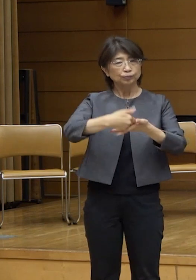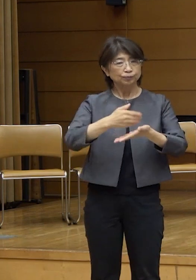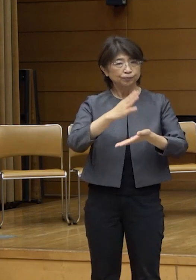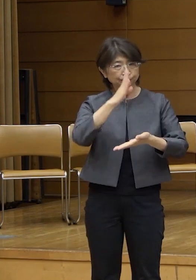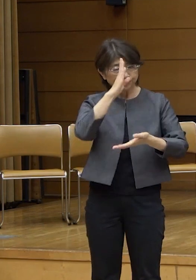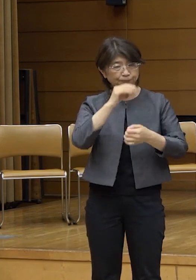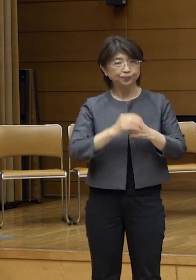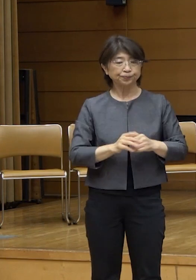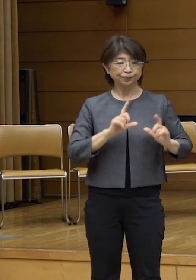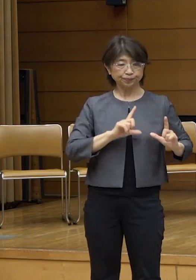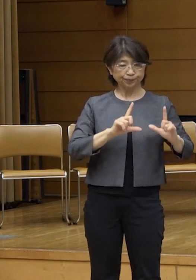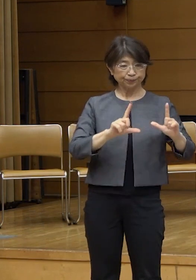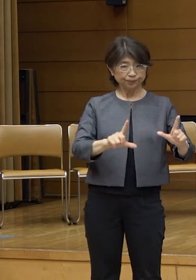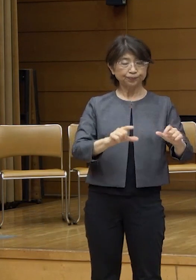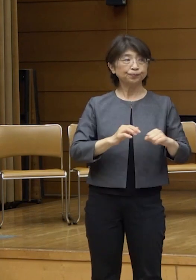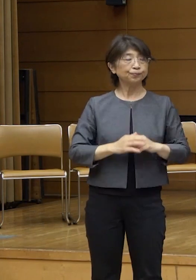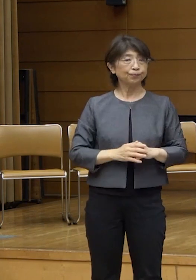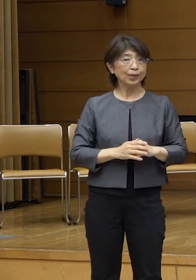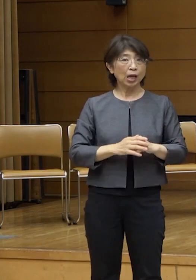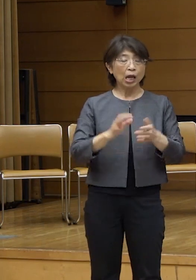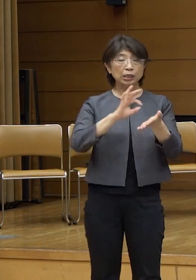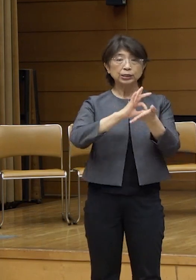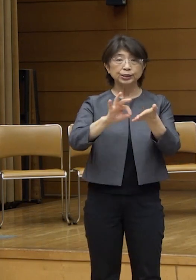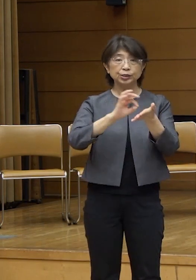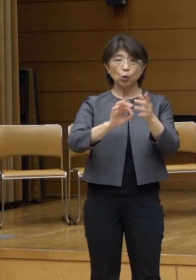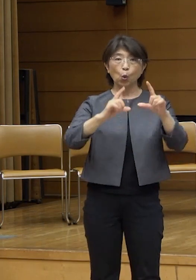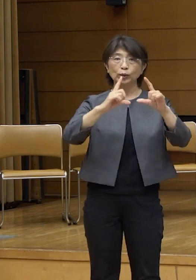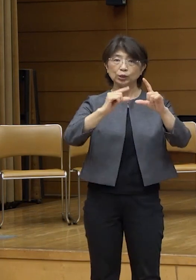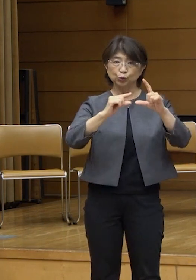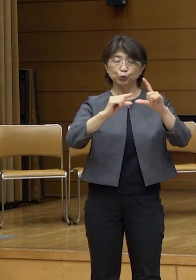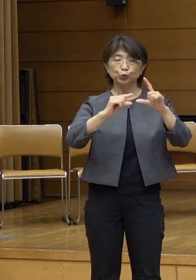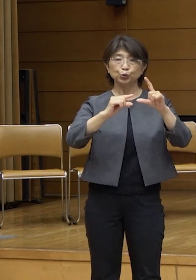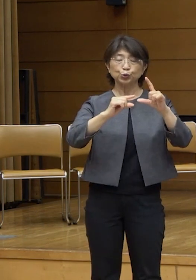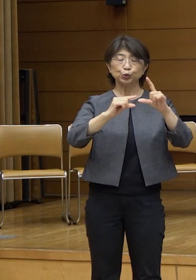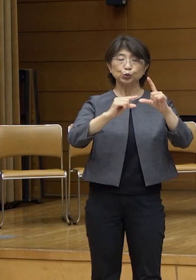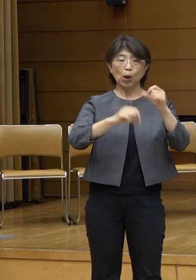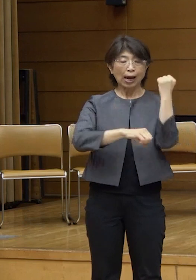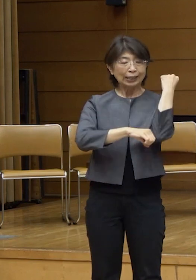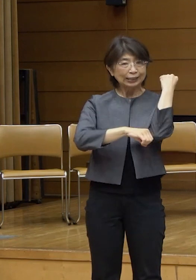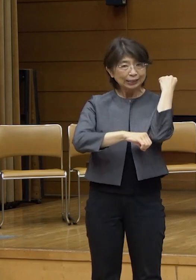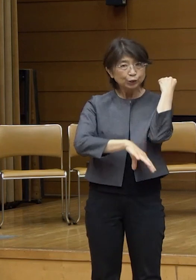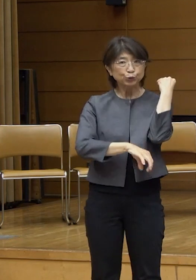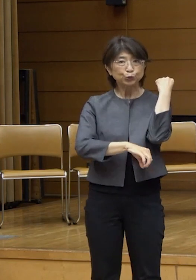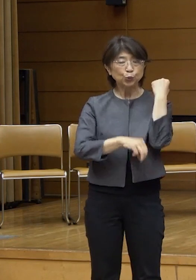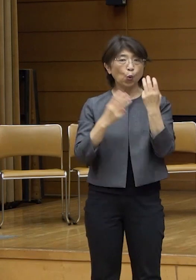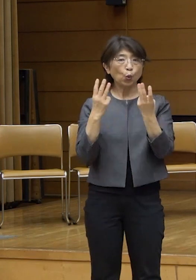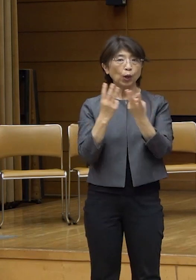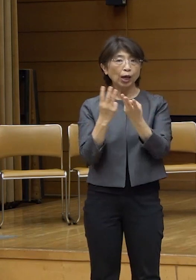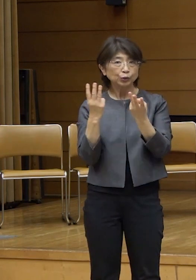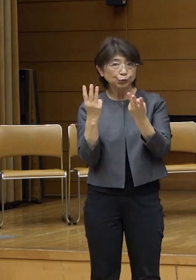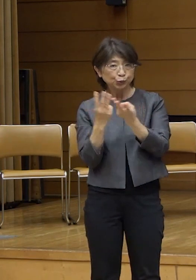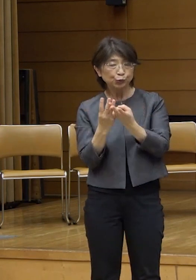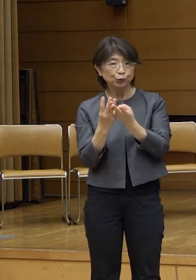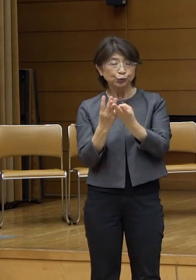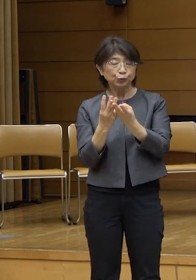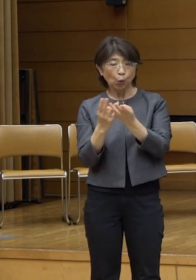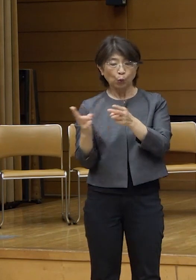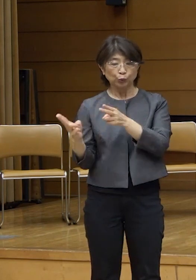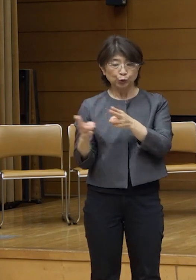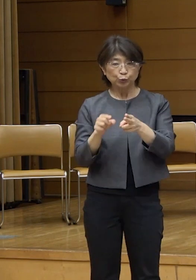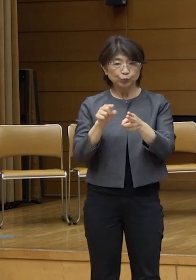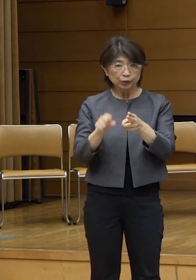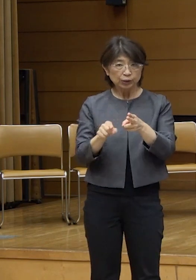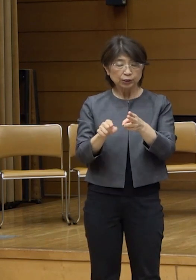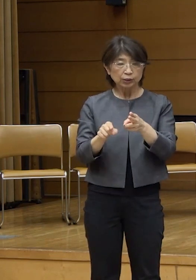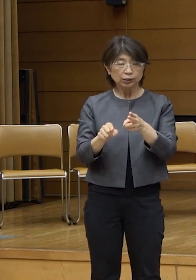からの説明の方がいいと思うんですけど、使用率っていうのは一定のものを用意しておいてそのところにどのぐらい入っているのか、それ